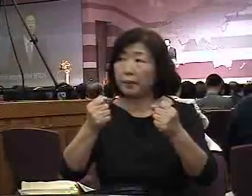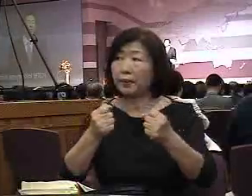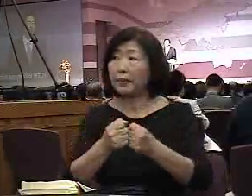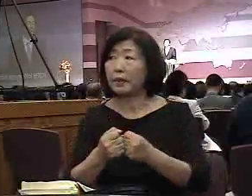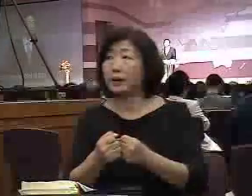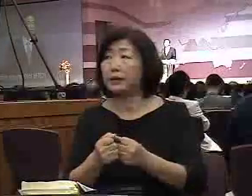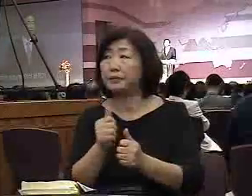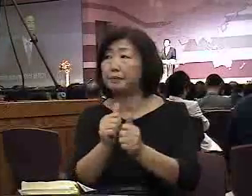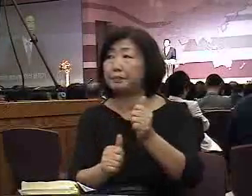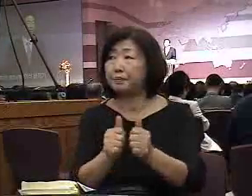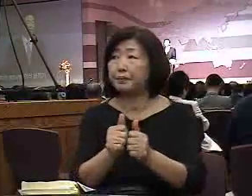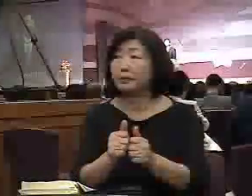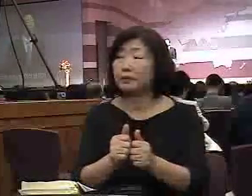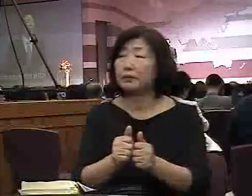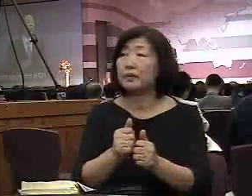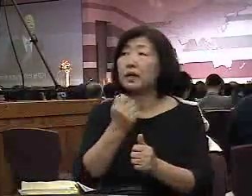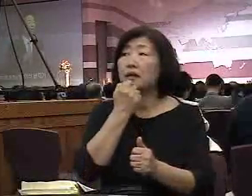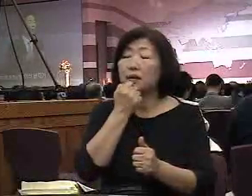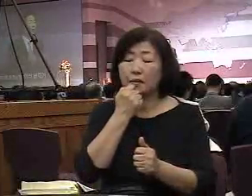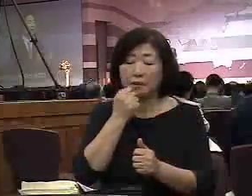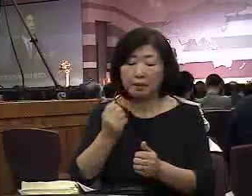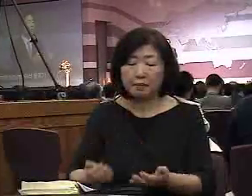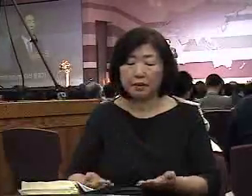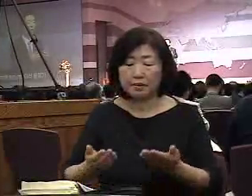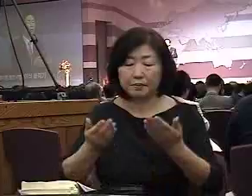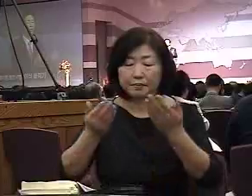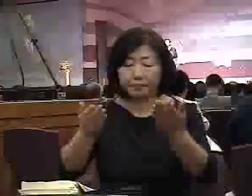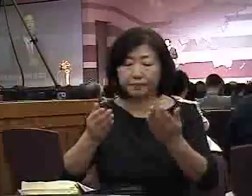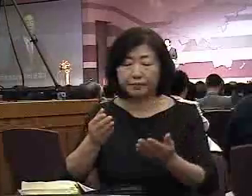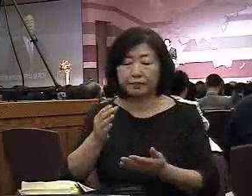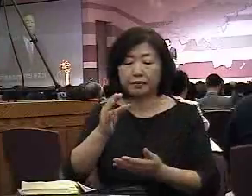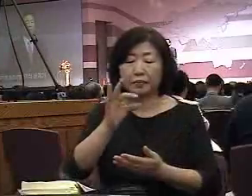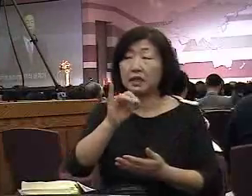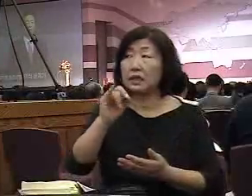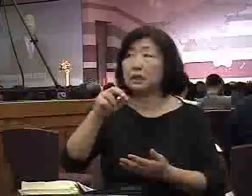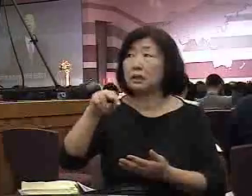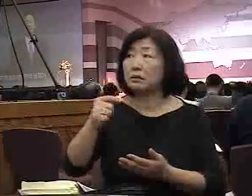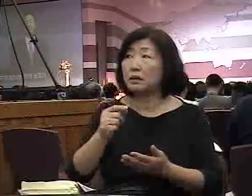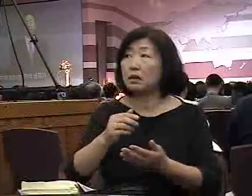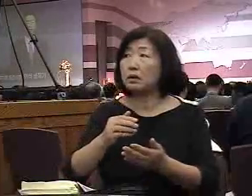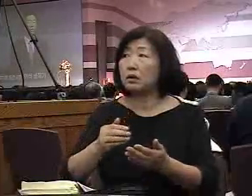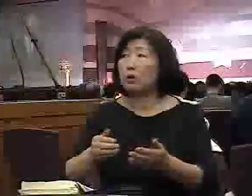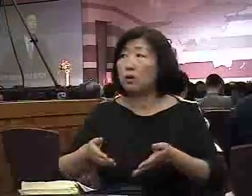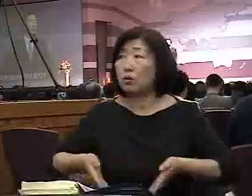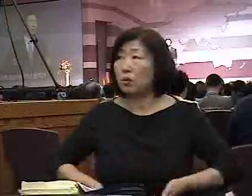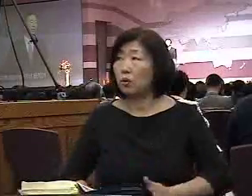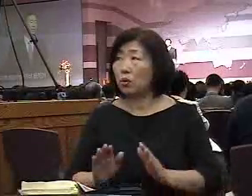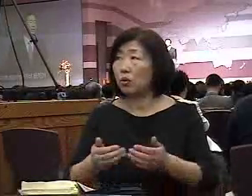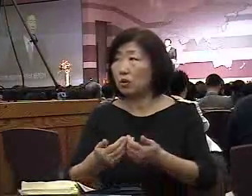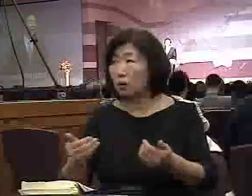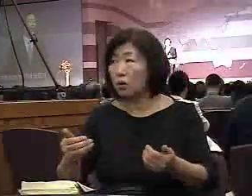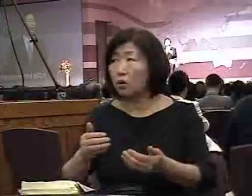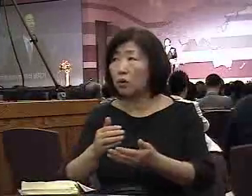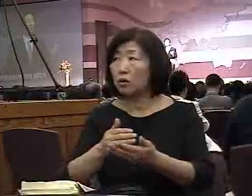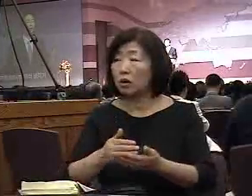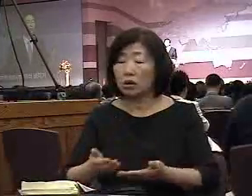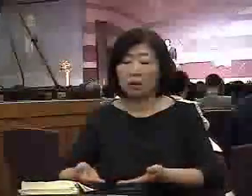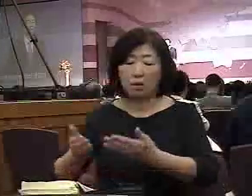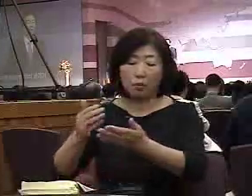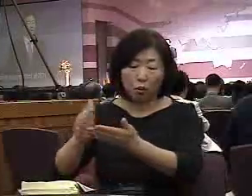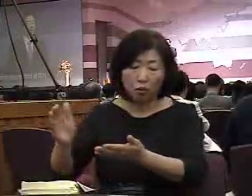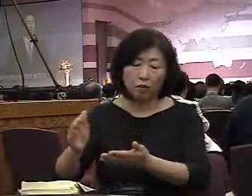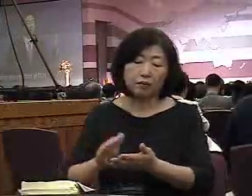초월했던 이야기입니다. 이스마엘을 내어보내라 그래서 내어보냈습니다. 고향을 떠나라 그래서 떠났습니다. 다